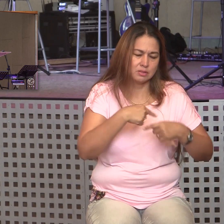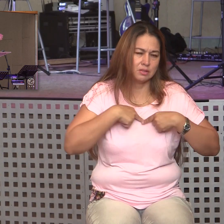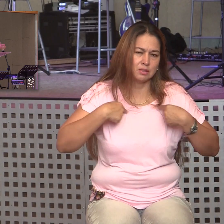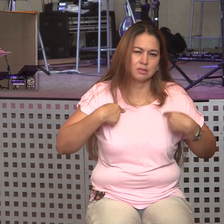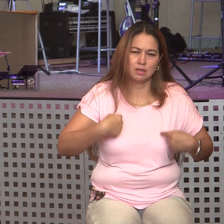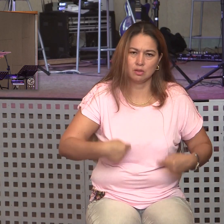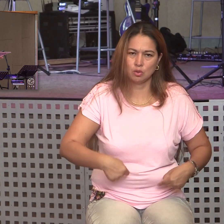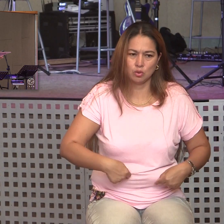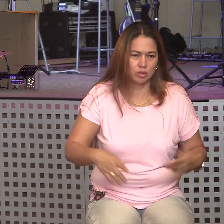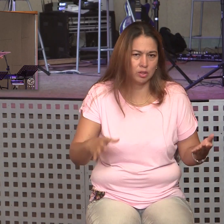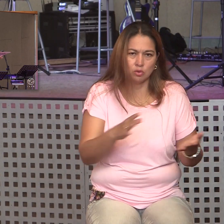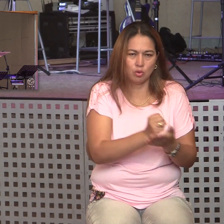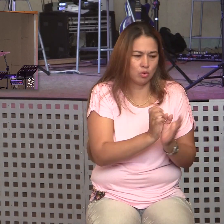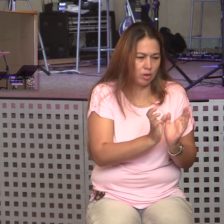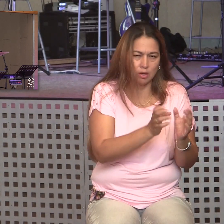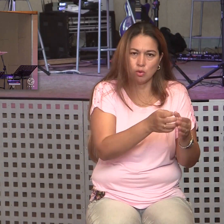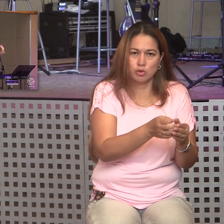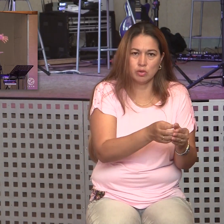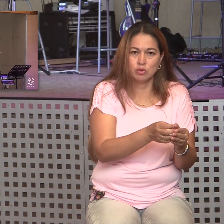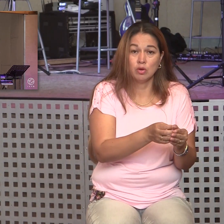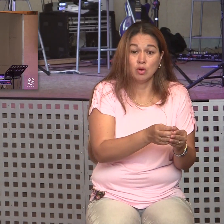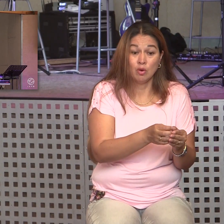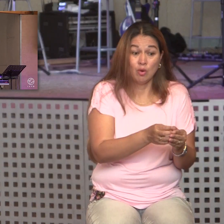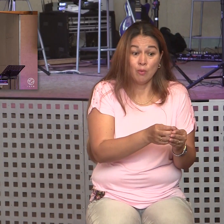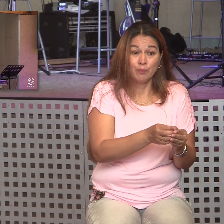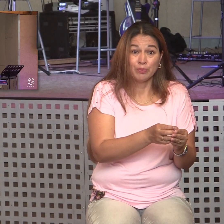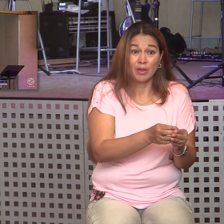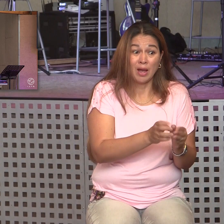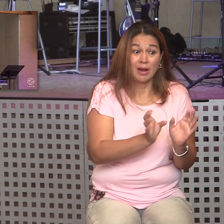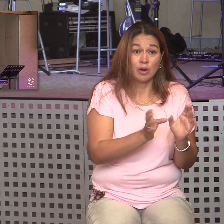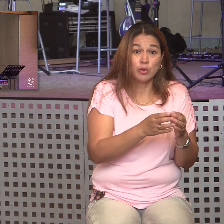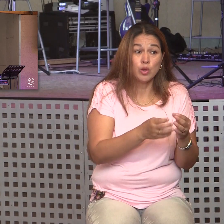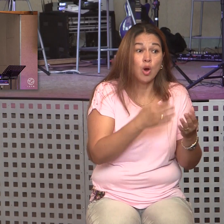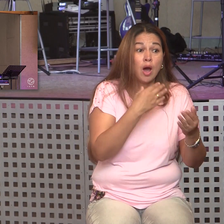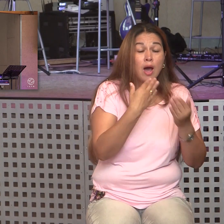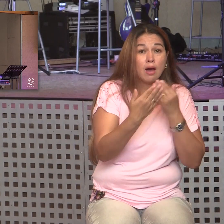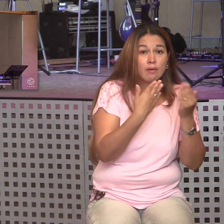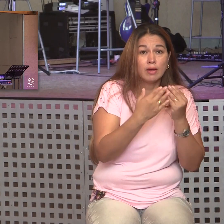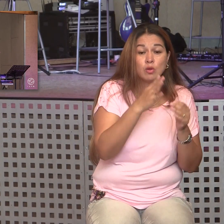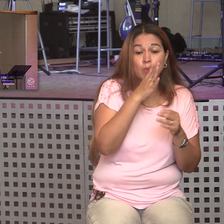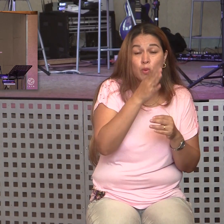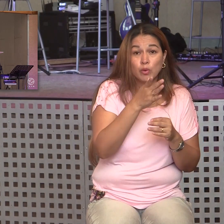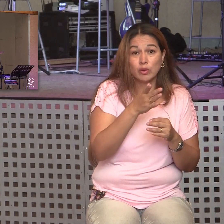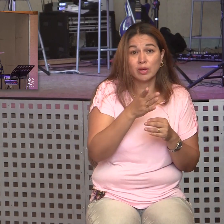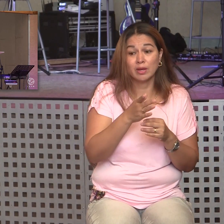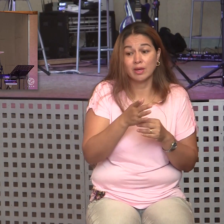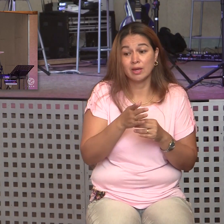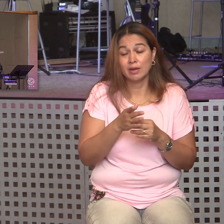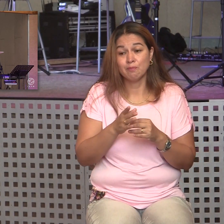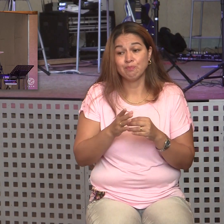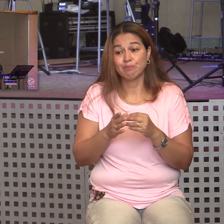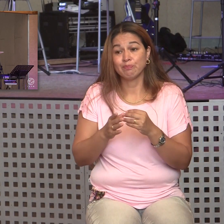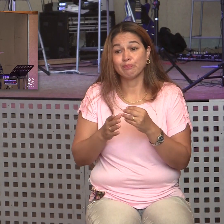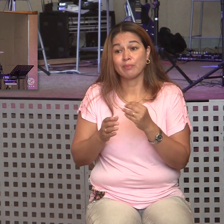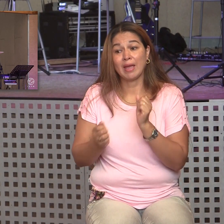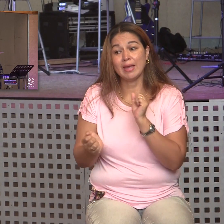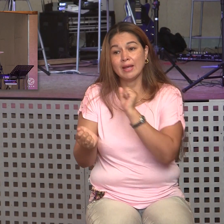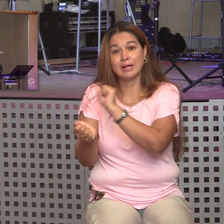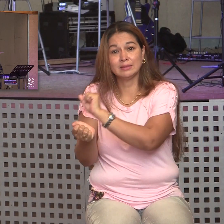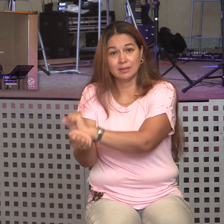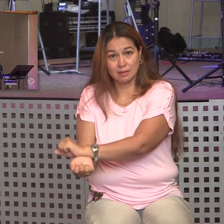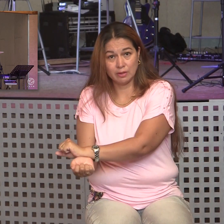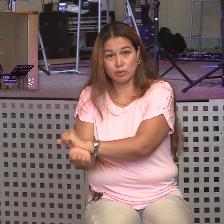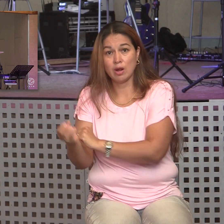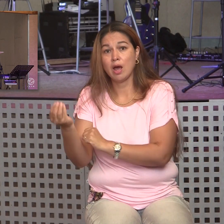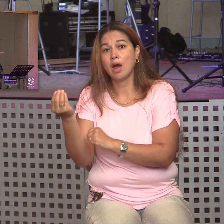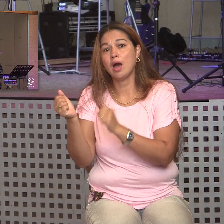siguiente día, para interrogarlos, reúnen a la plana mayor. Como digo, no buscaron a otro por ahí porque no se puso cerca, sino lo traen